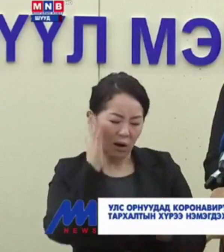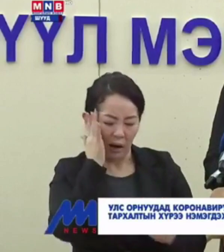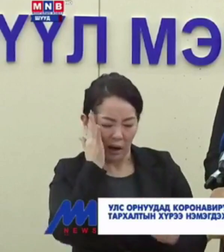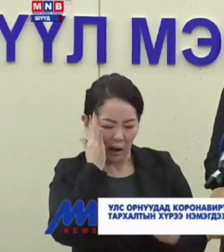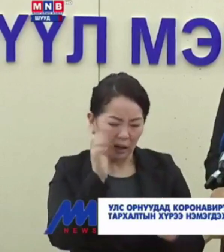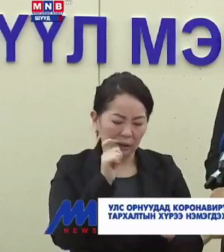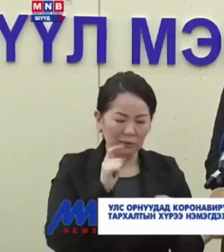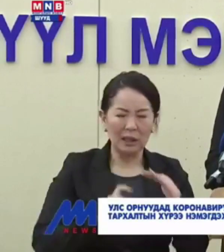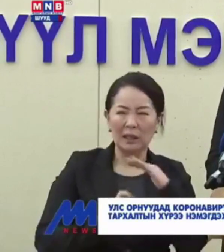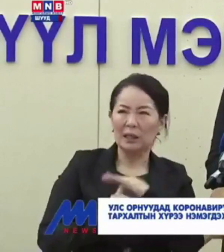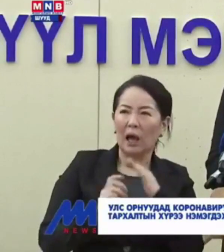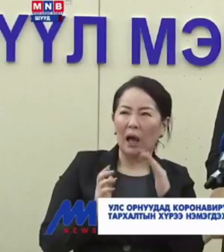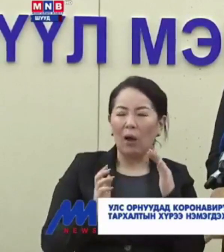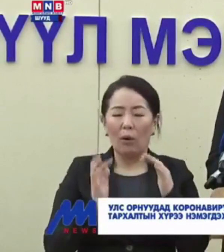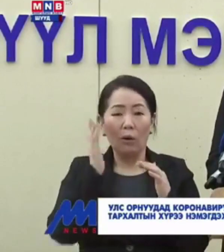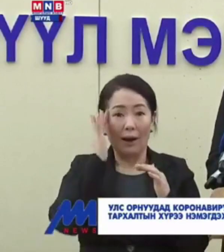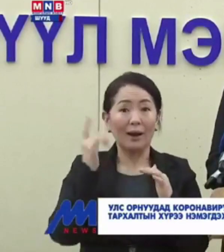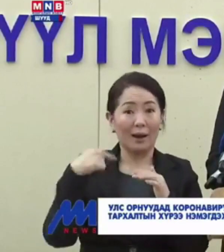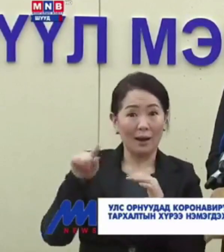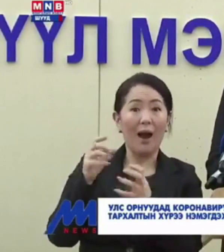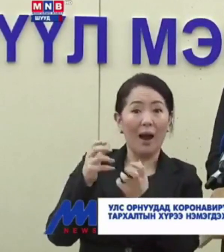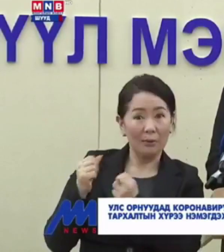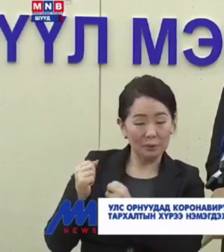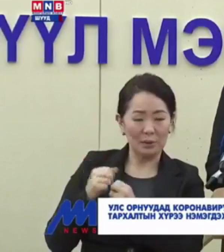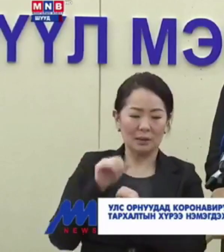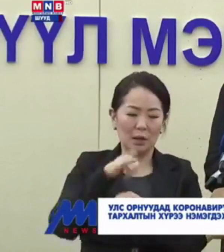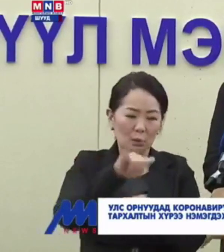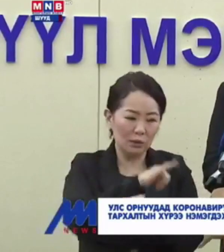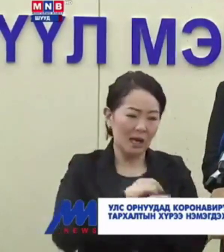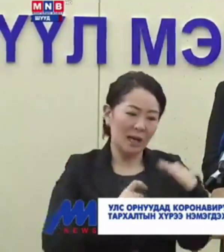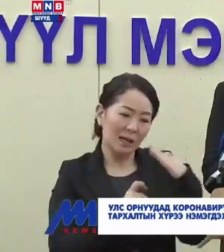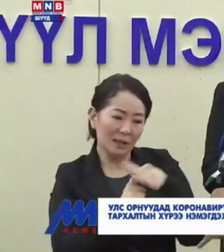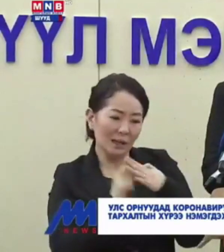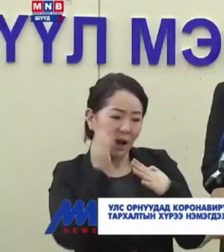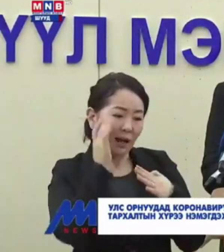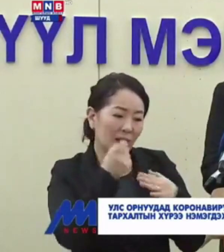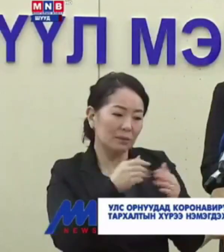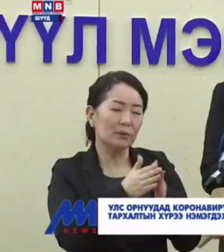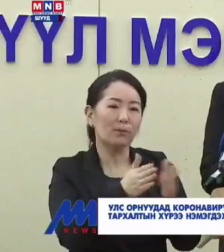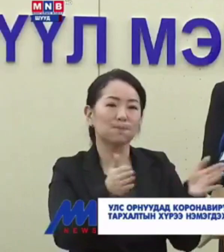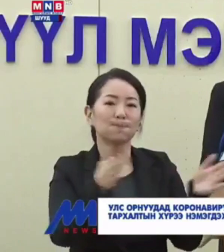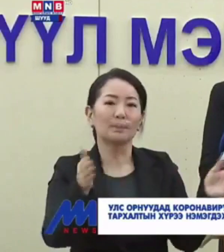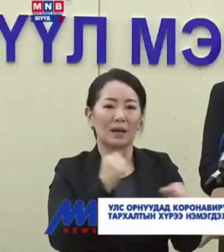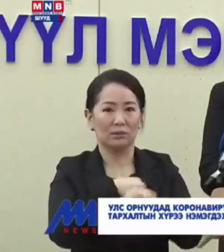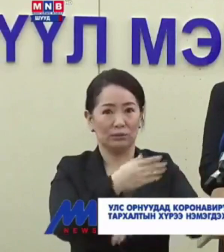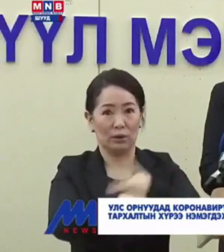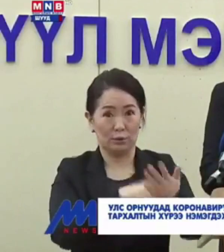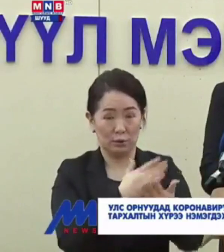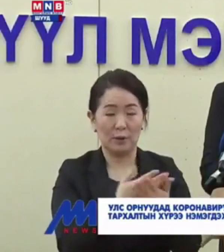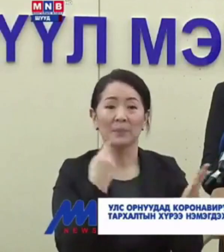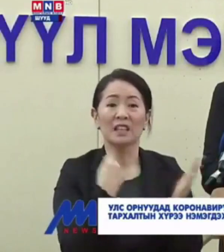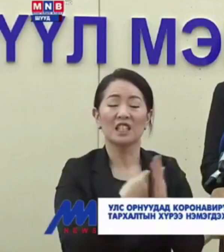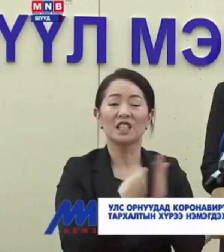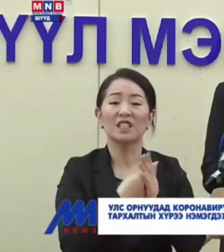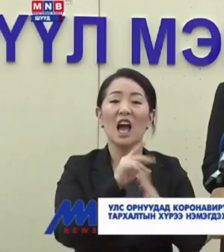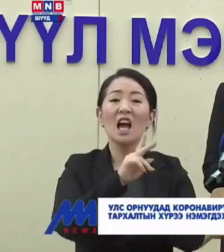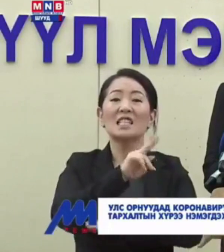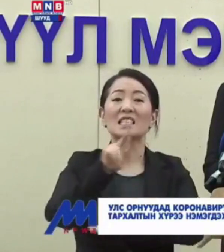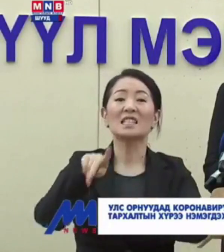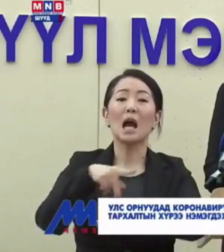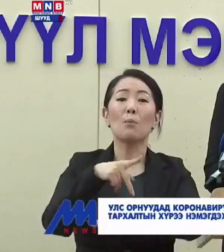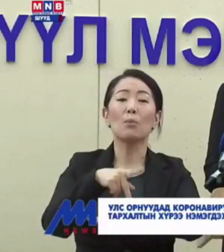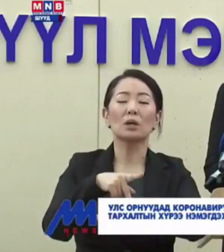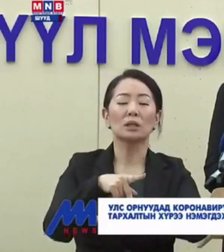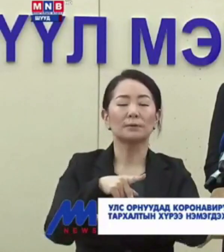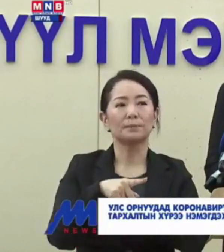байна. А зарим улсууд нь хязгаарлалтын арга хэмжээгээ өргөлтгөж байна. За тухайлхын болвол за Сингапур улсын хувьд бол